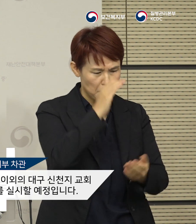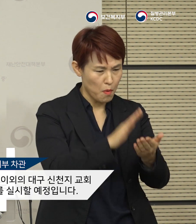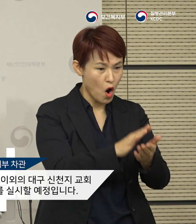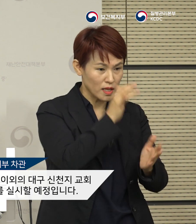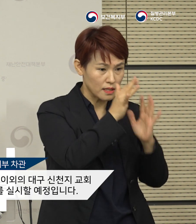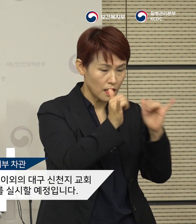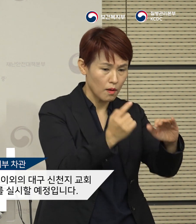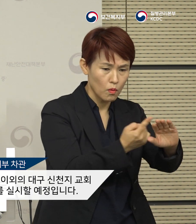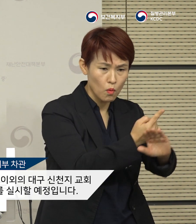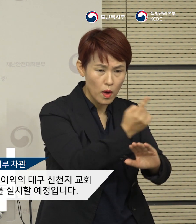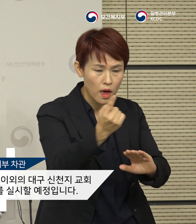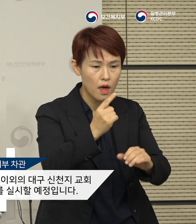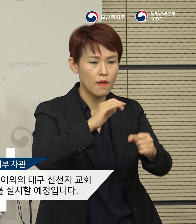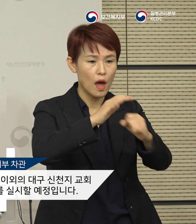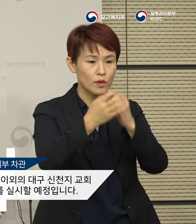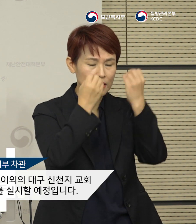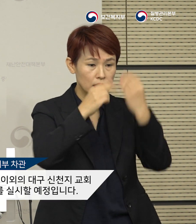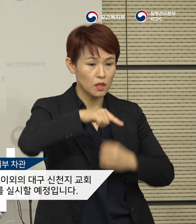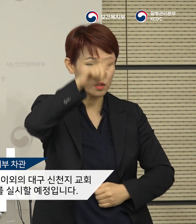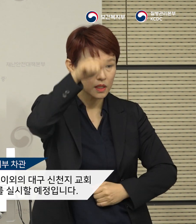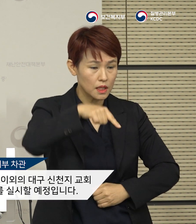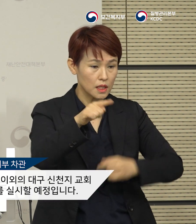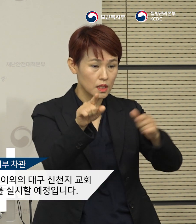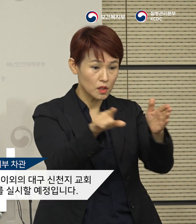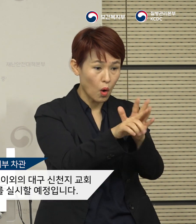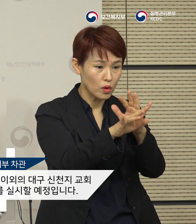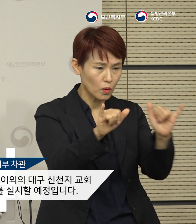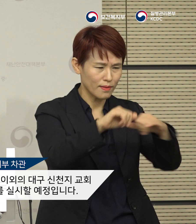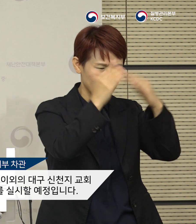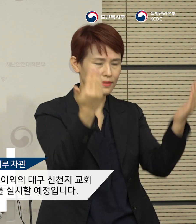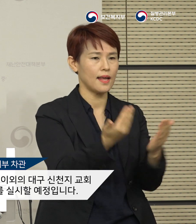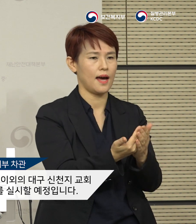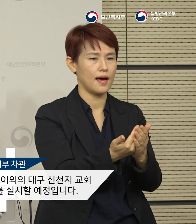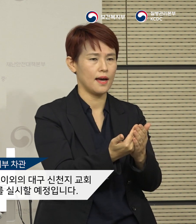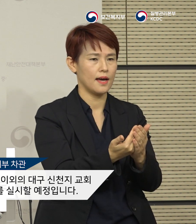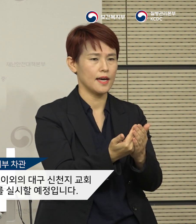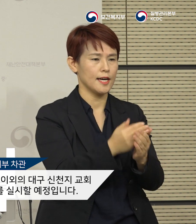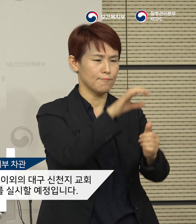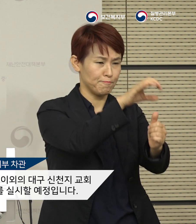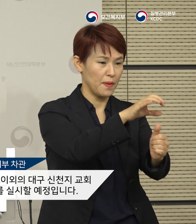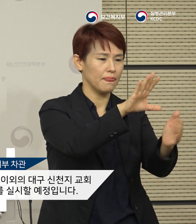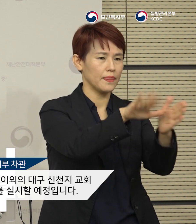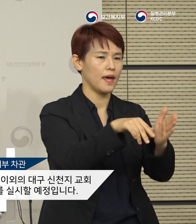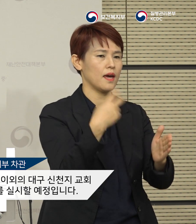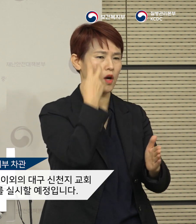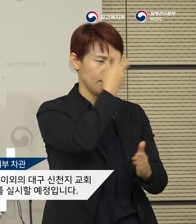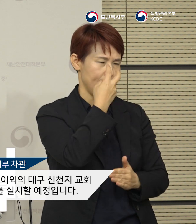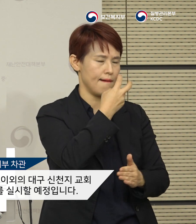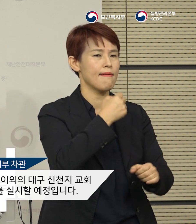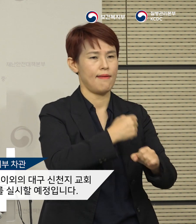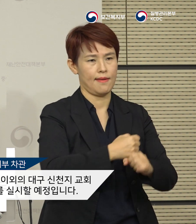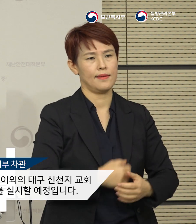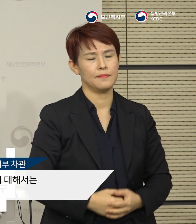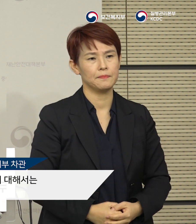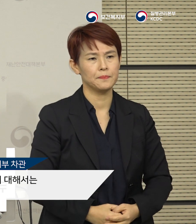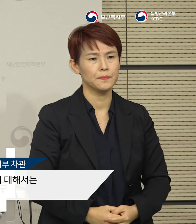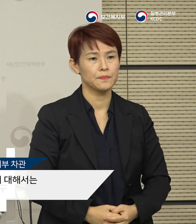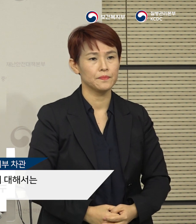유증상자 이외의 대구 신천지교회 신도들 전원에 대해서도 격리기간 중에 진단검사를 실시할